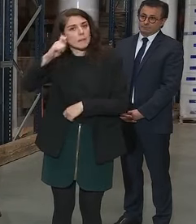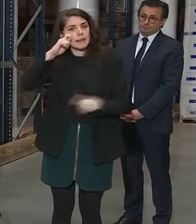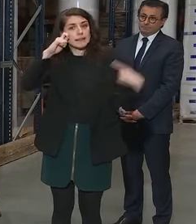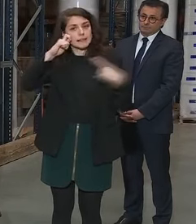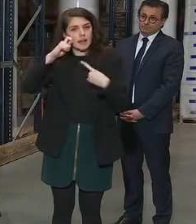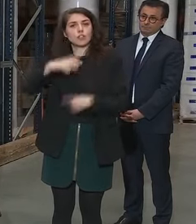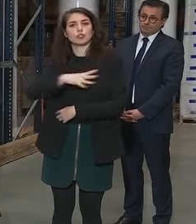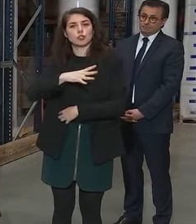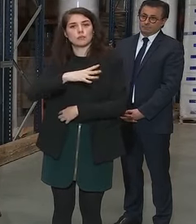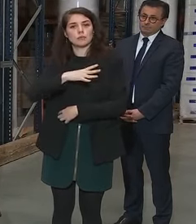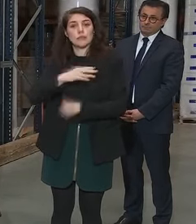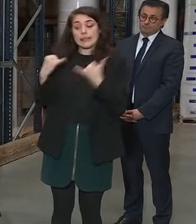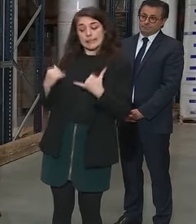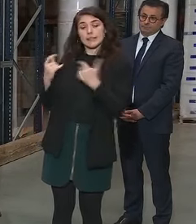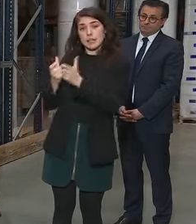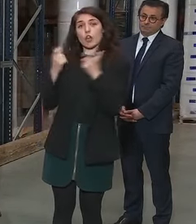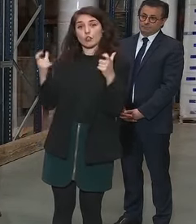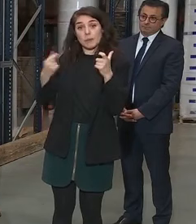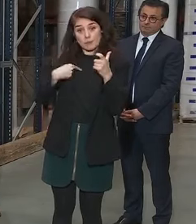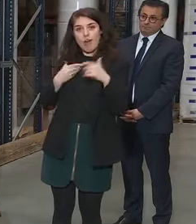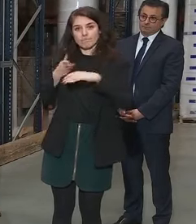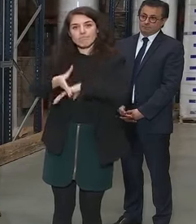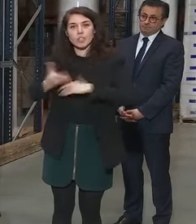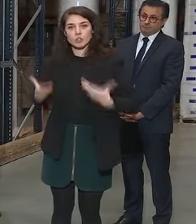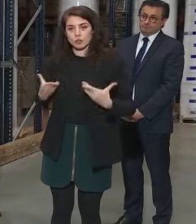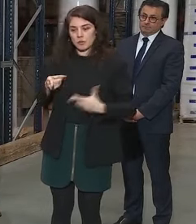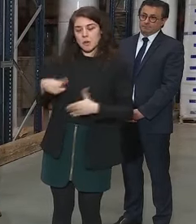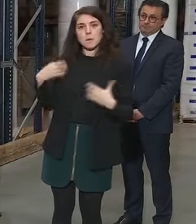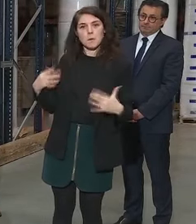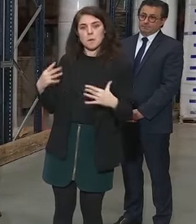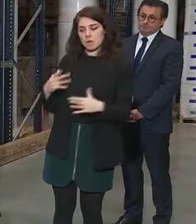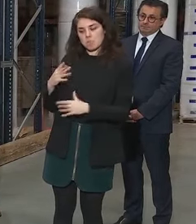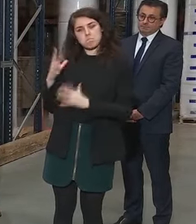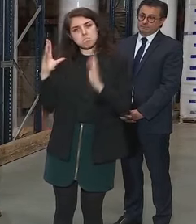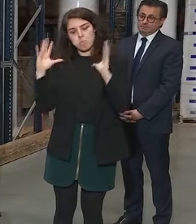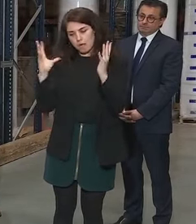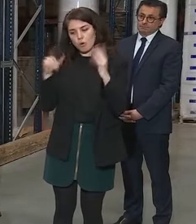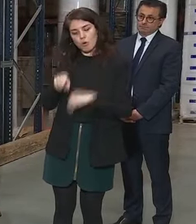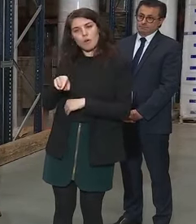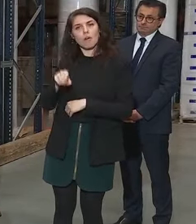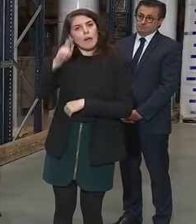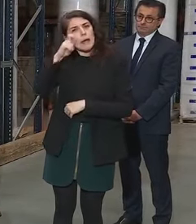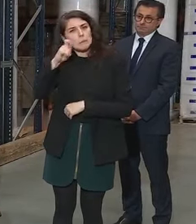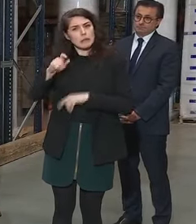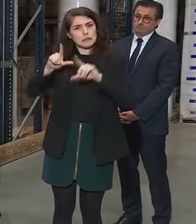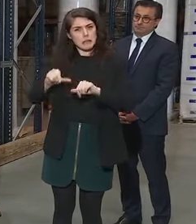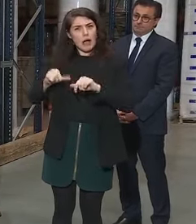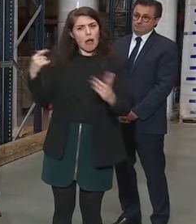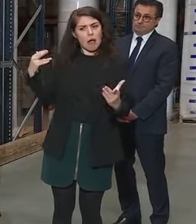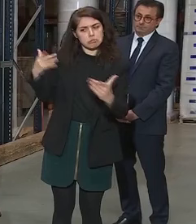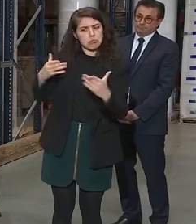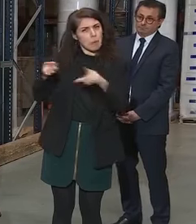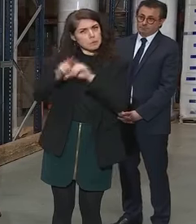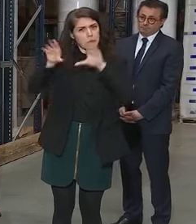a su maintenir cette compétence en France contre vents et marées, qui a réussi à maintenir aussi une filière et